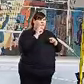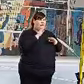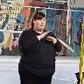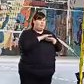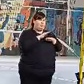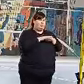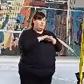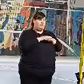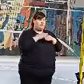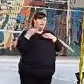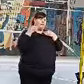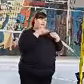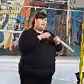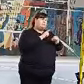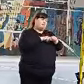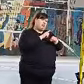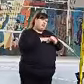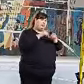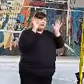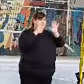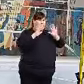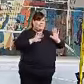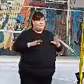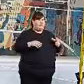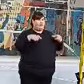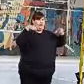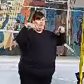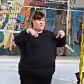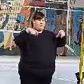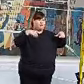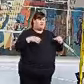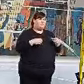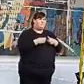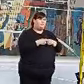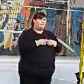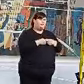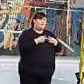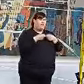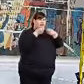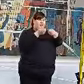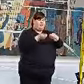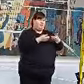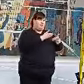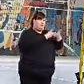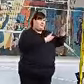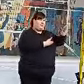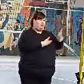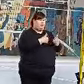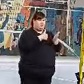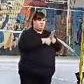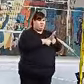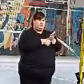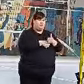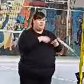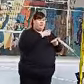a horario, preparar la cancha, entregar la documentación, firmar planillas,